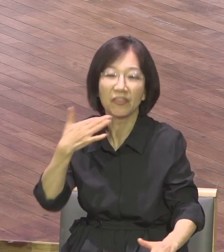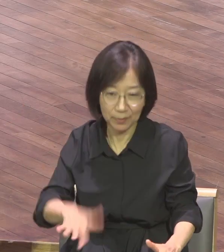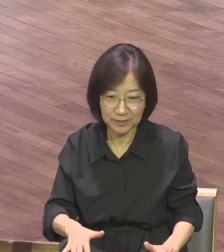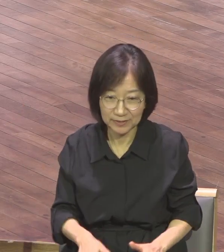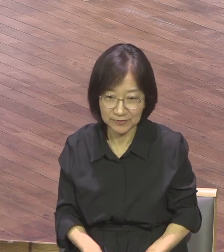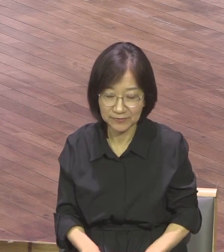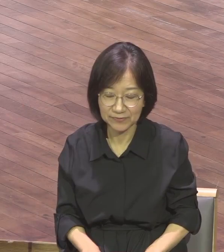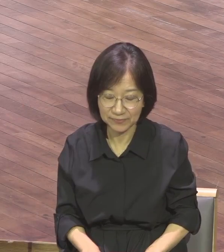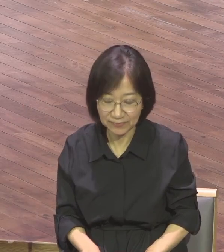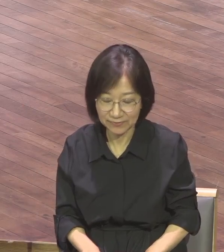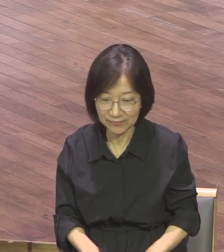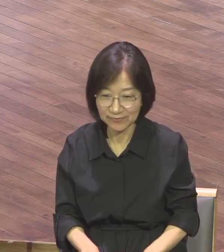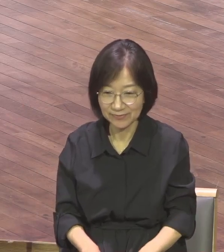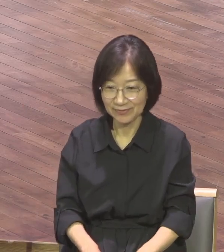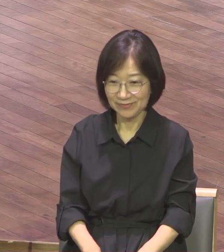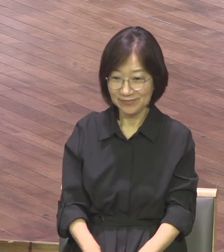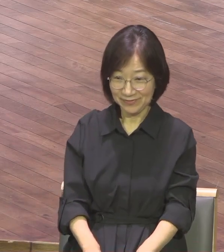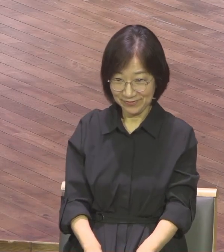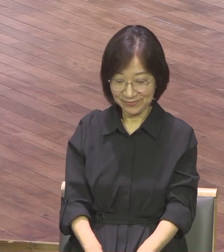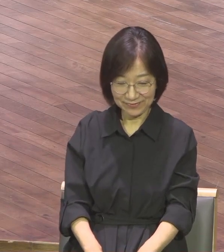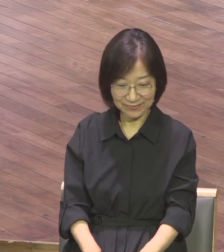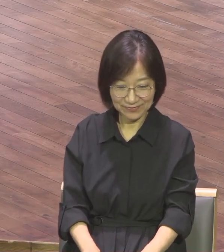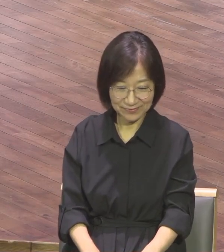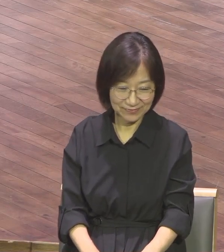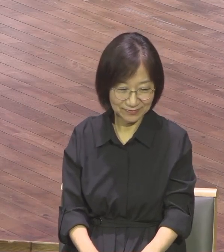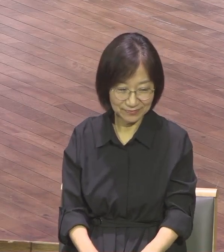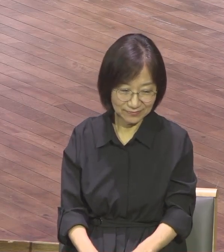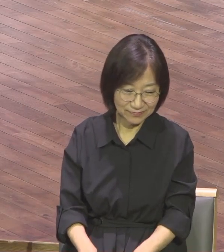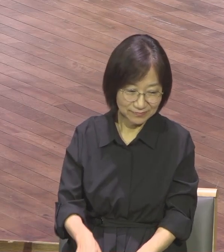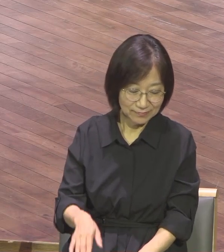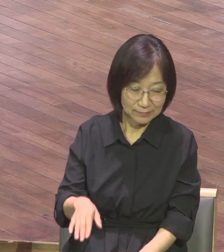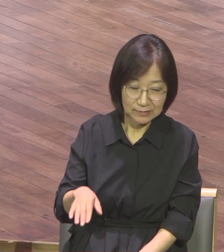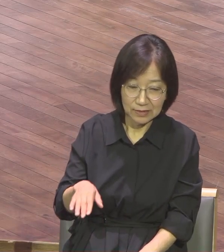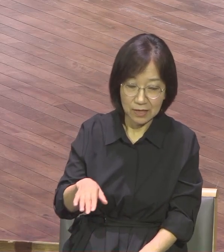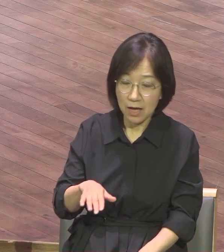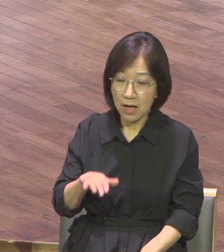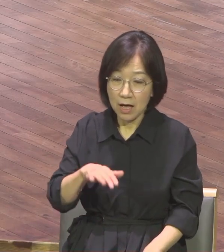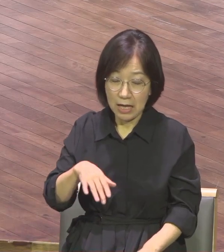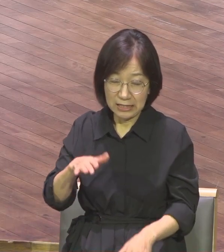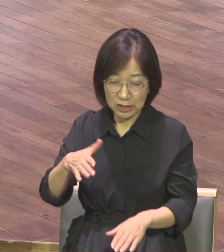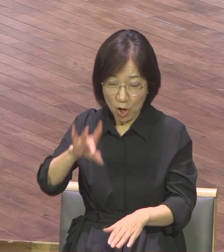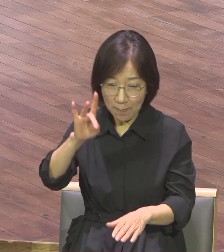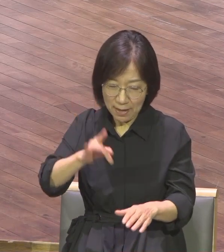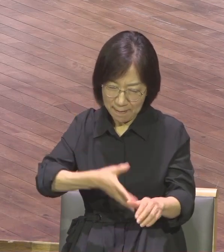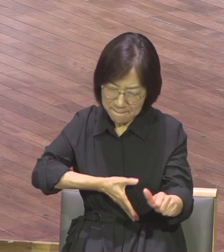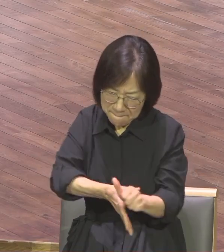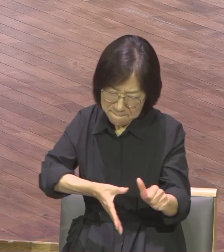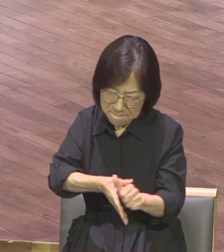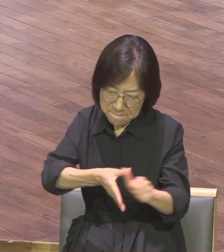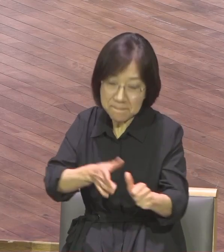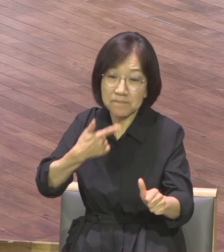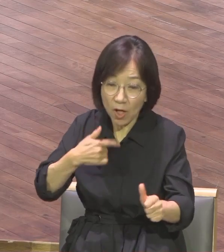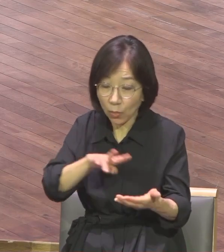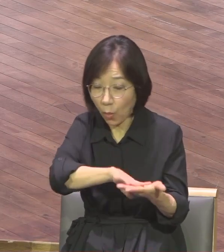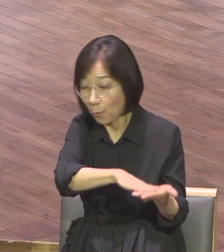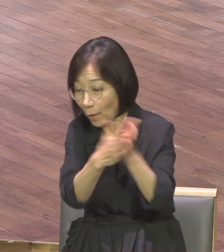우리 신앙생활도요, 박해자 사울, 이것이 전도자 바울로 바뀌는 터닝 포인트가 있어야